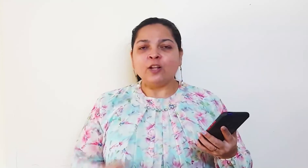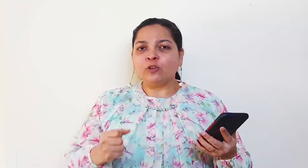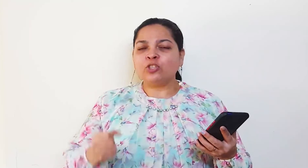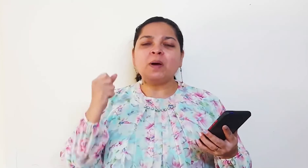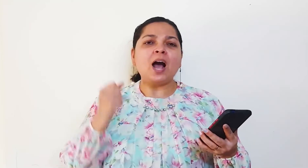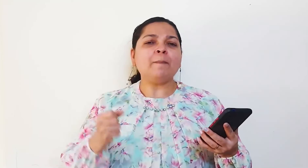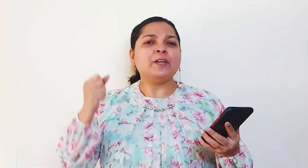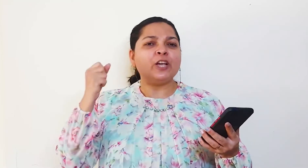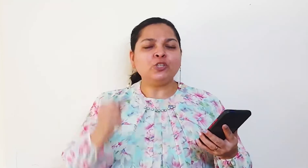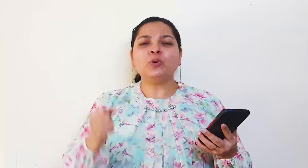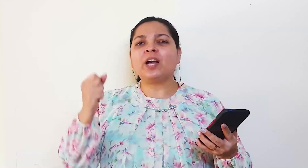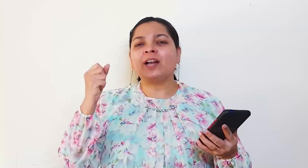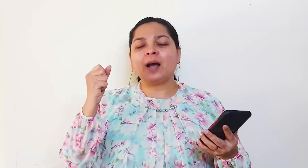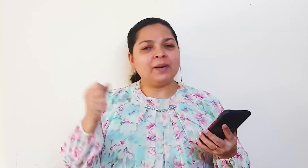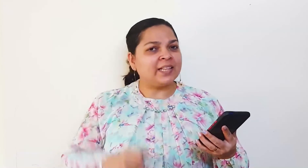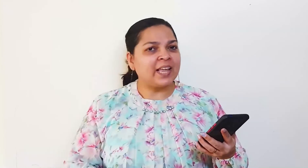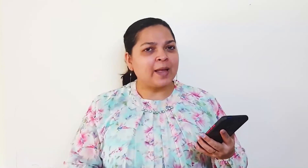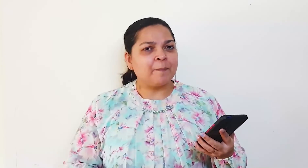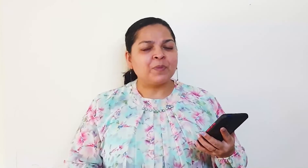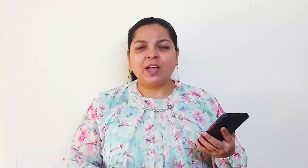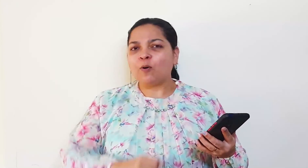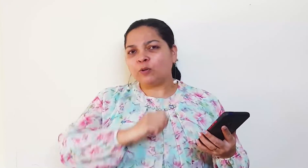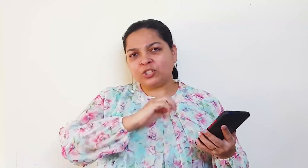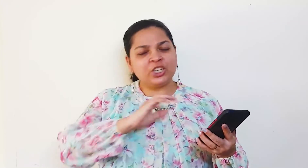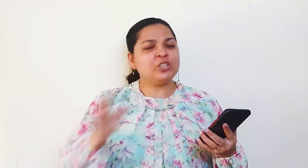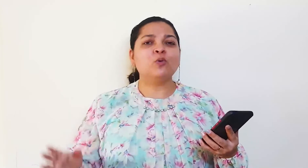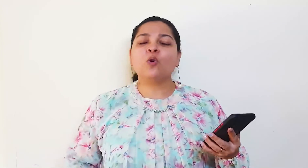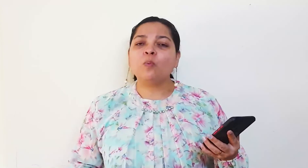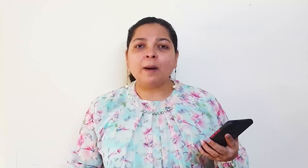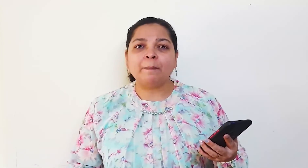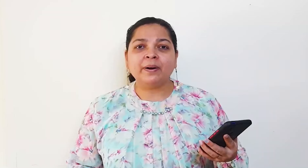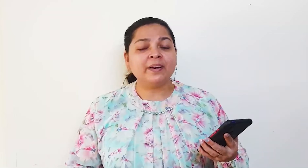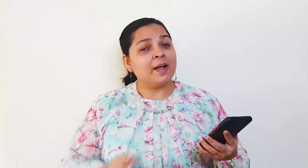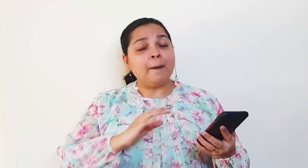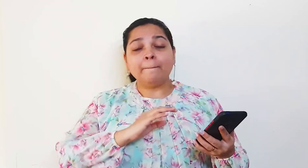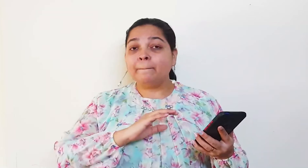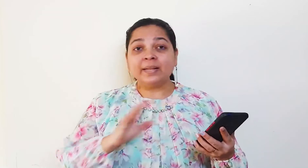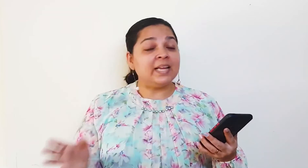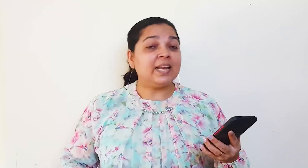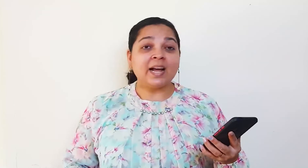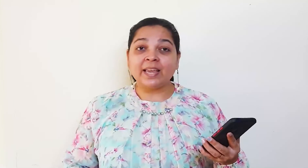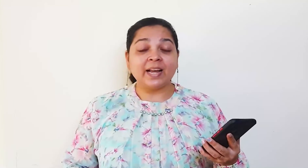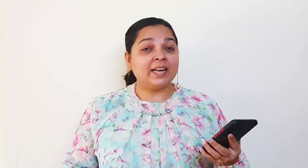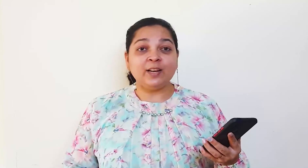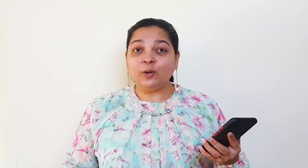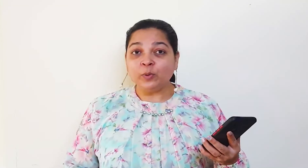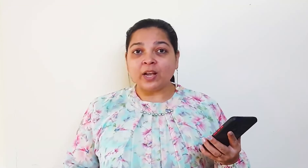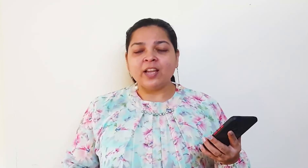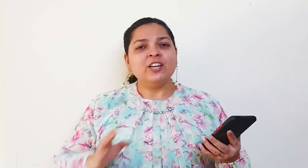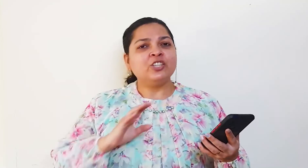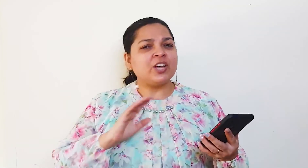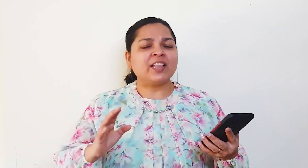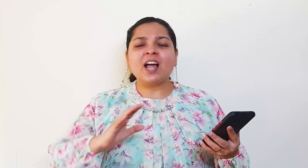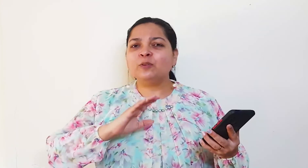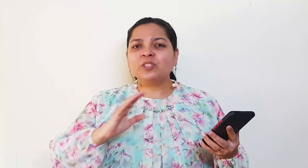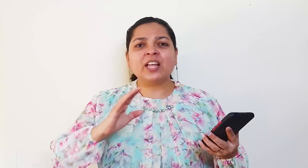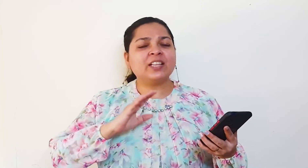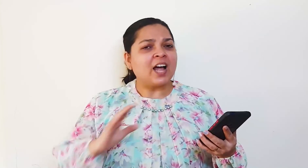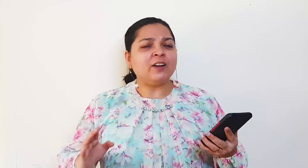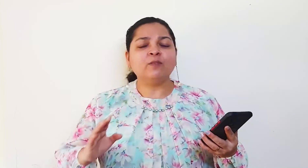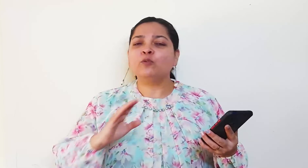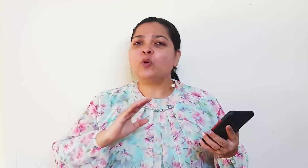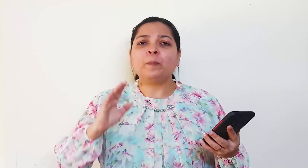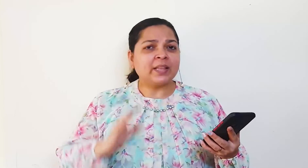परिवर्तन गर्न सैतान दुष्टलाई पनि थाहा छ तपाईँले जे कुरा बोल्नुहुन्छ त्यो कुरा चाहिँ त्यसले पनि मान्नुपर्छ भनेर किन